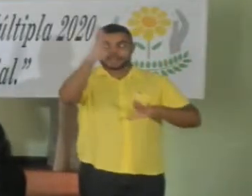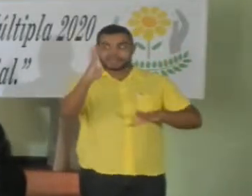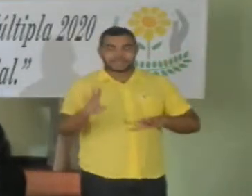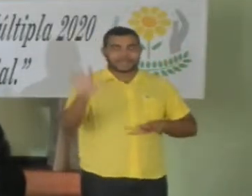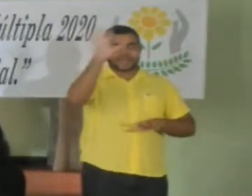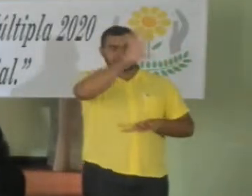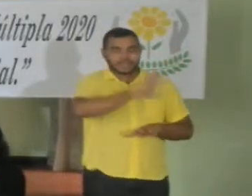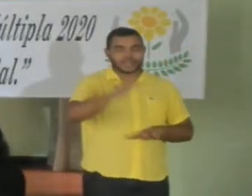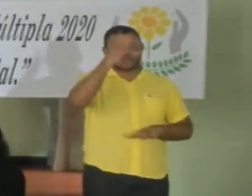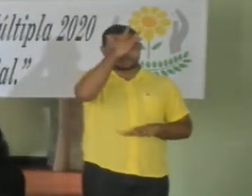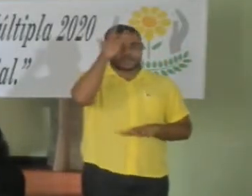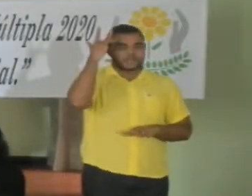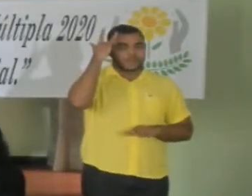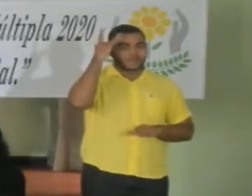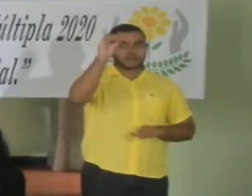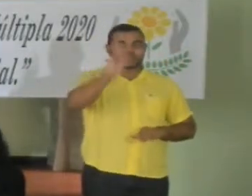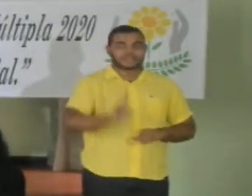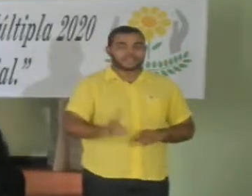Deficiência Intelectual e Múltipla,